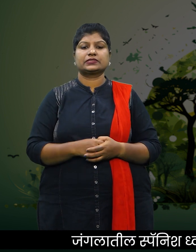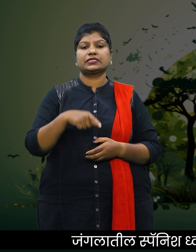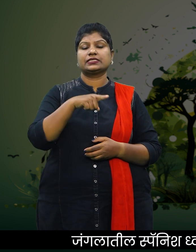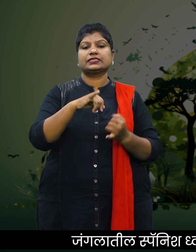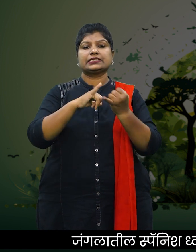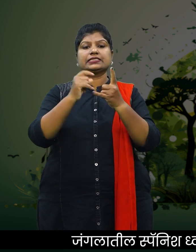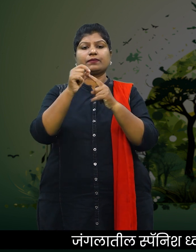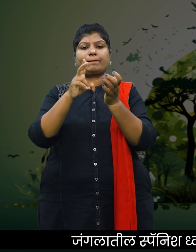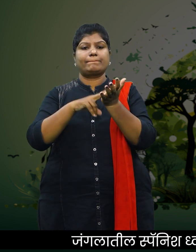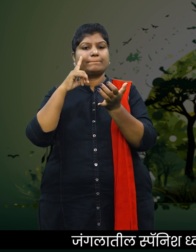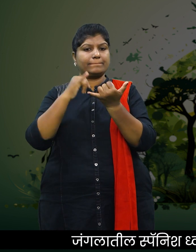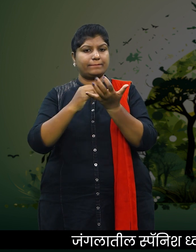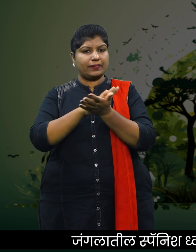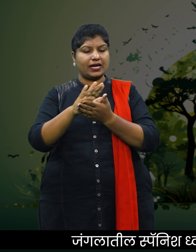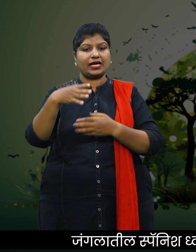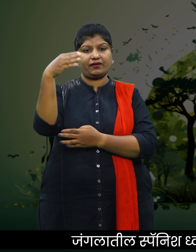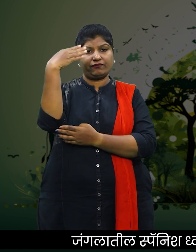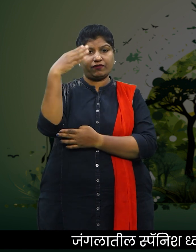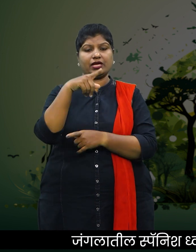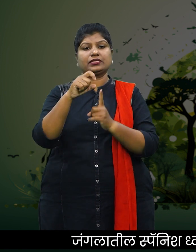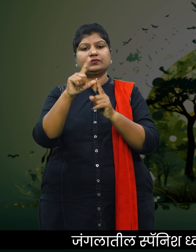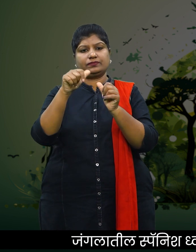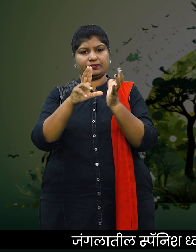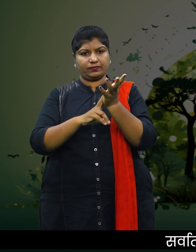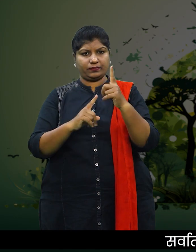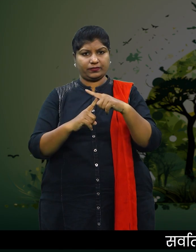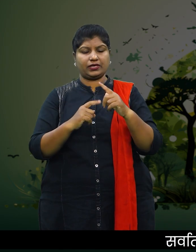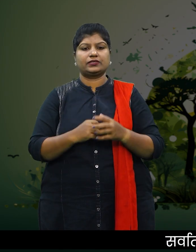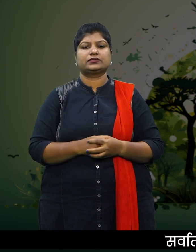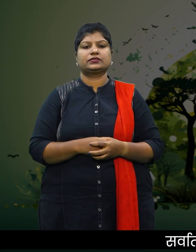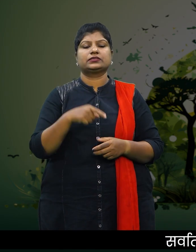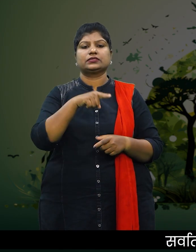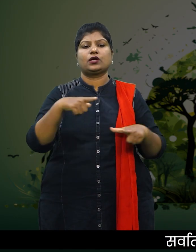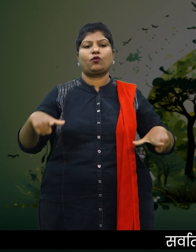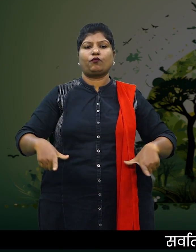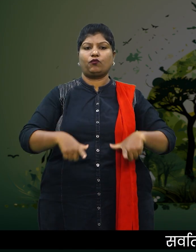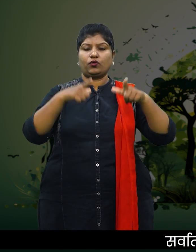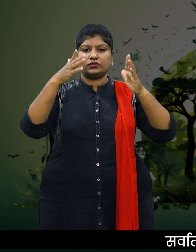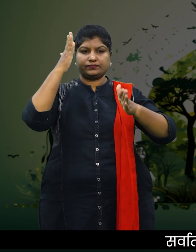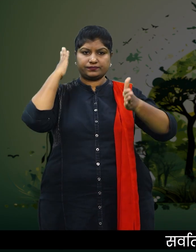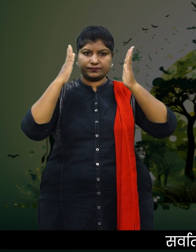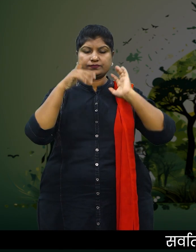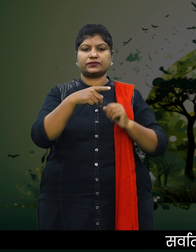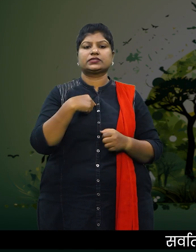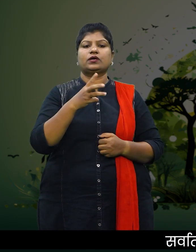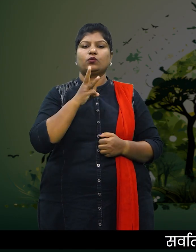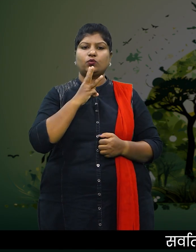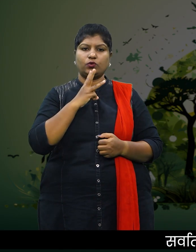जंगलातील स्पॅनिश ध्वज वनस्पती आणि तलावांचे जल हायसिंथ हे सर्वात ज्ञात आक्रमणकर्ते आहेत.